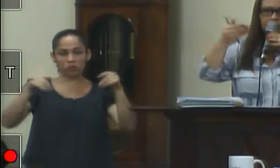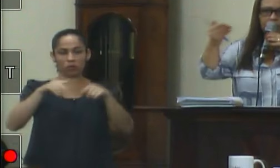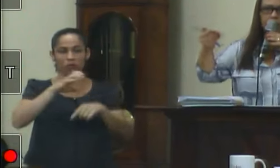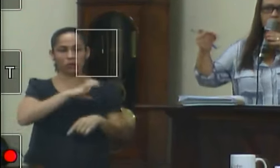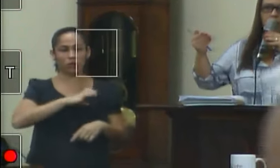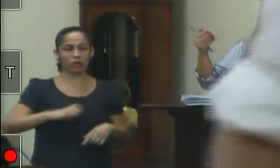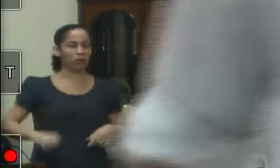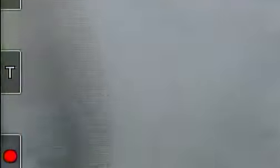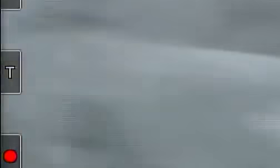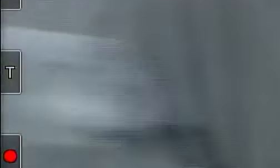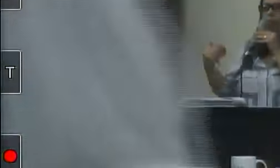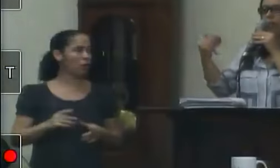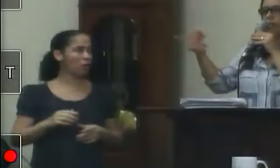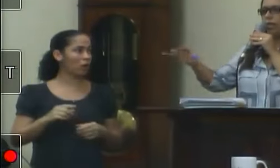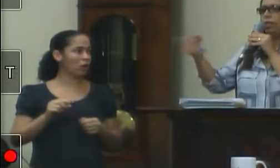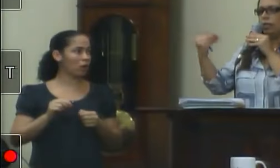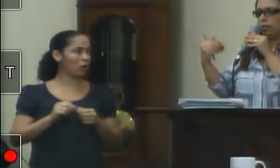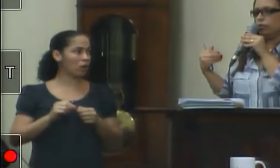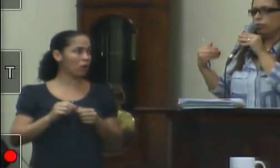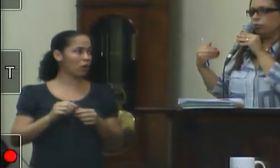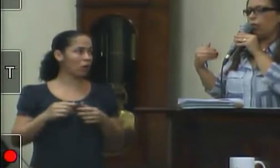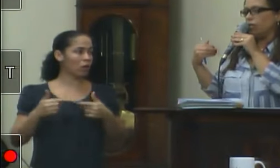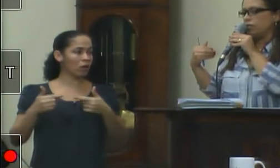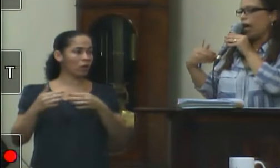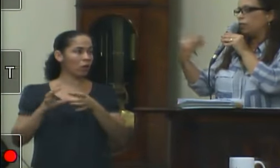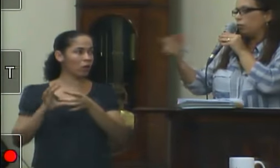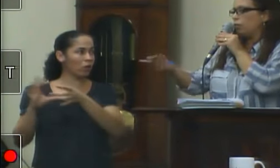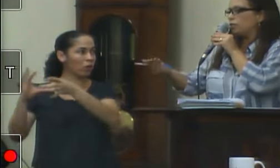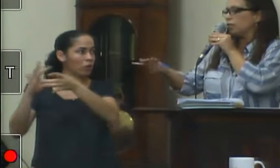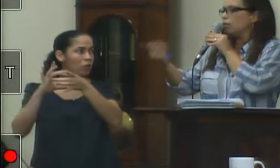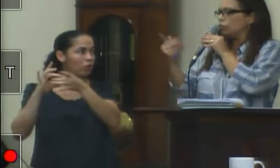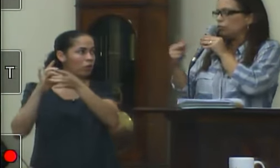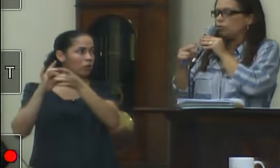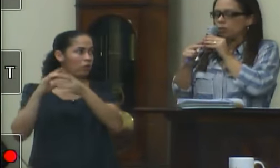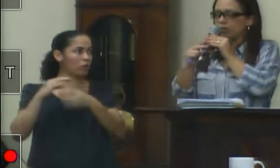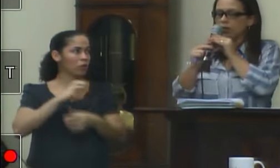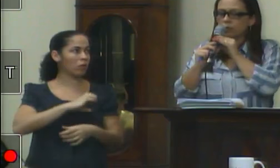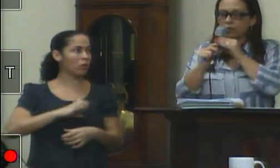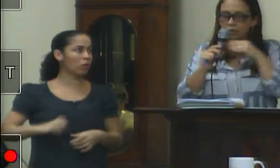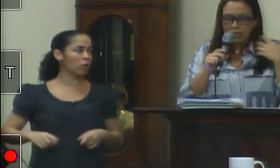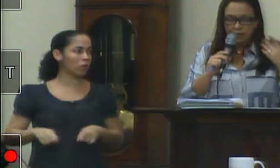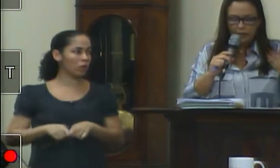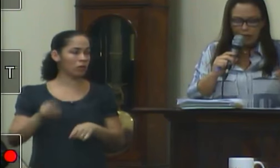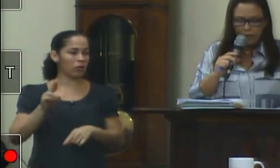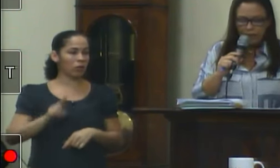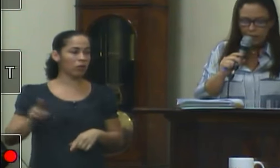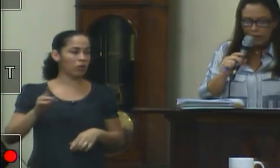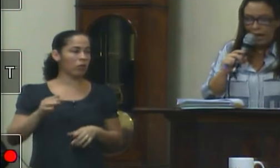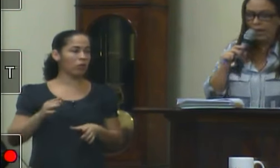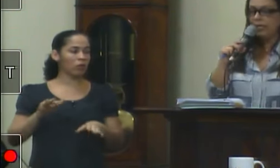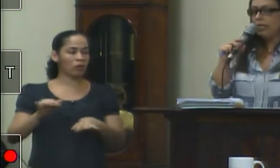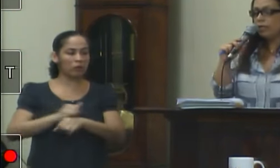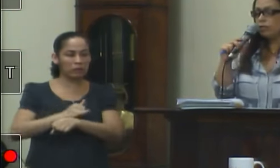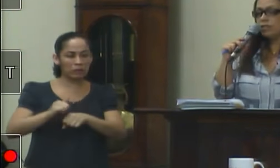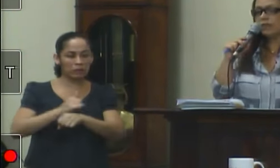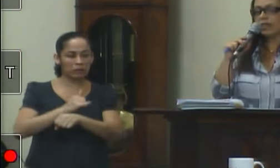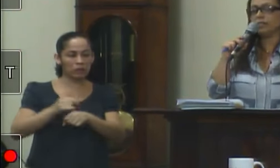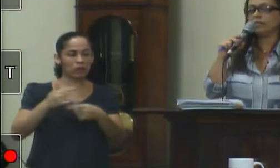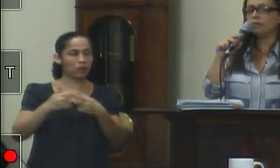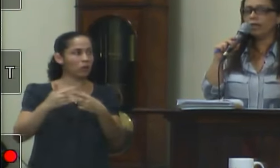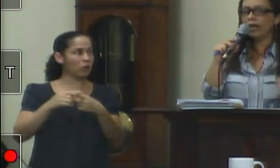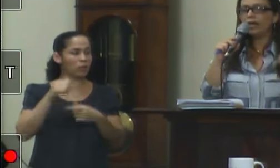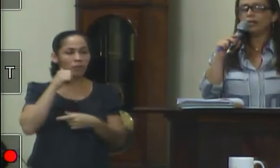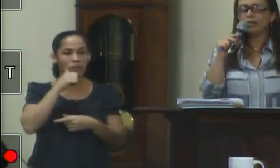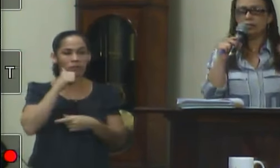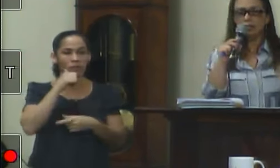nós sabemos, vai haver uma parceria junto com o Estado para uma sessão de uso, para nós podermos adequar melhor lá. Inclusive, Casa